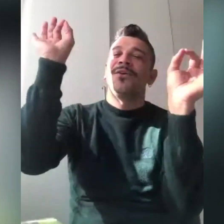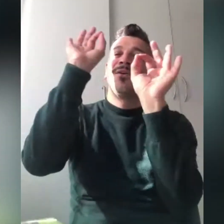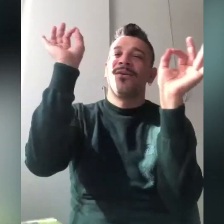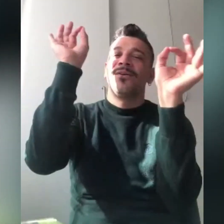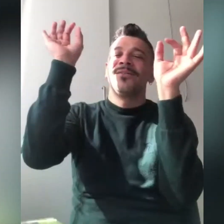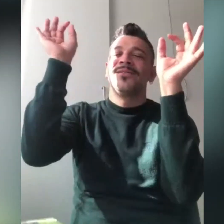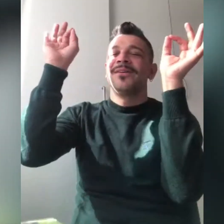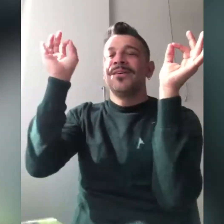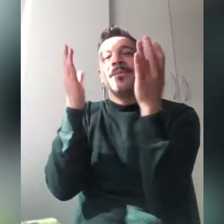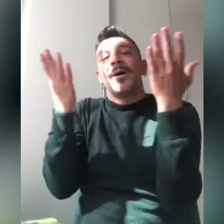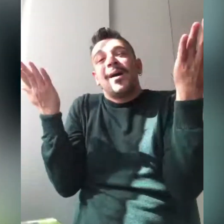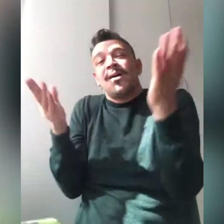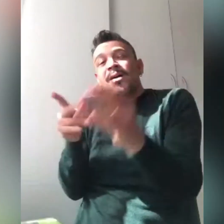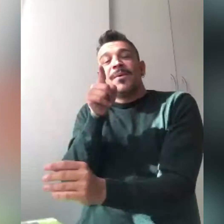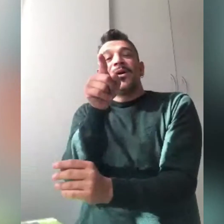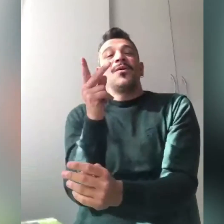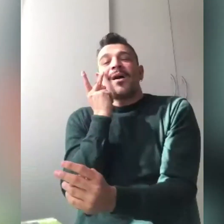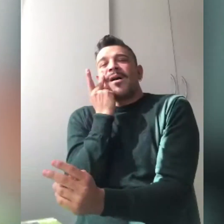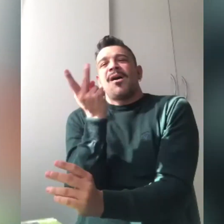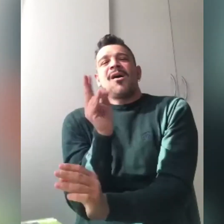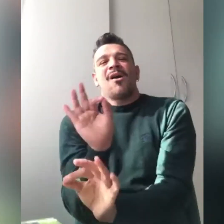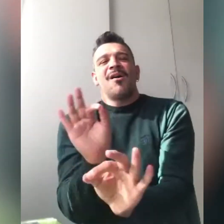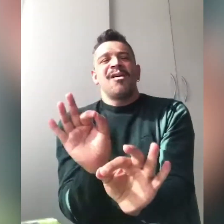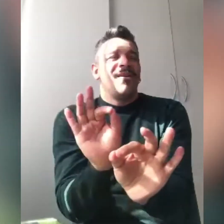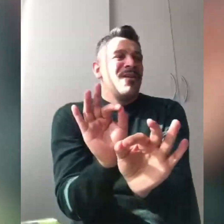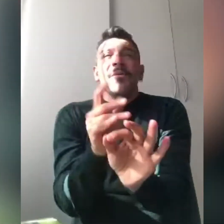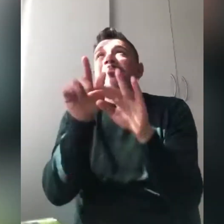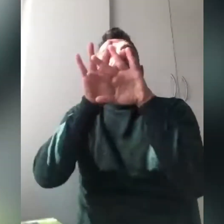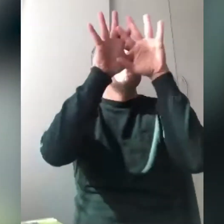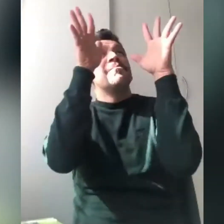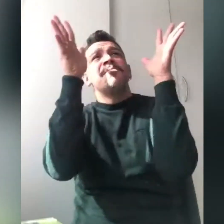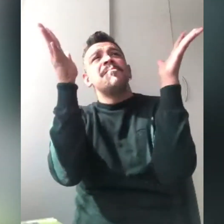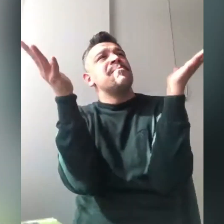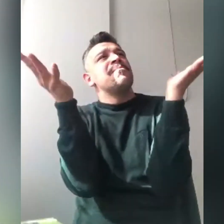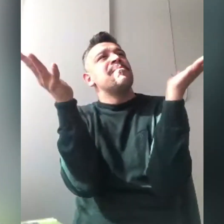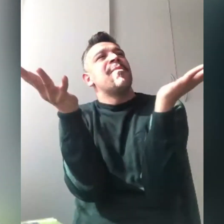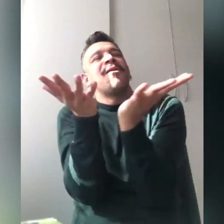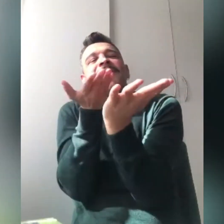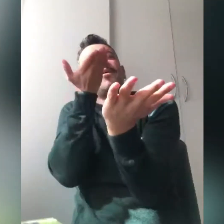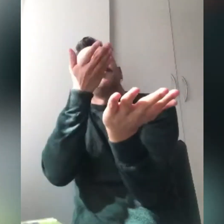Meraviglioso, ma come non ti accorgi di quanto il mondo